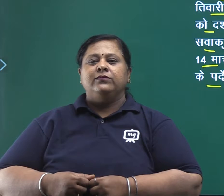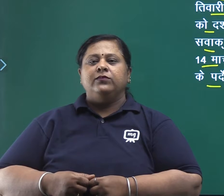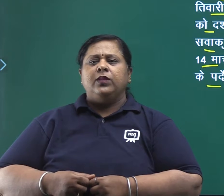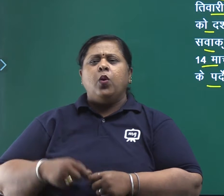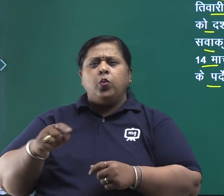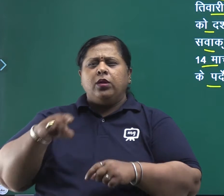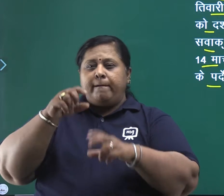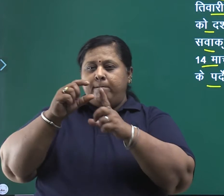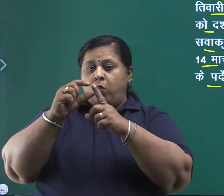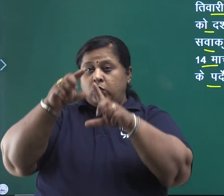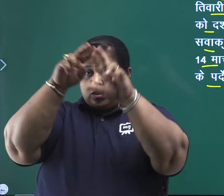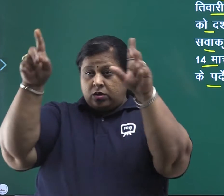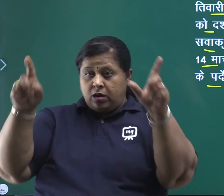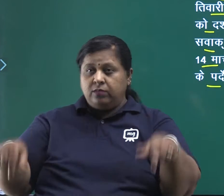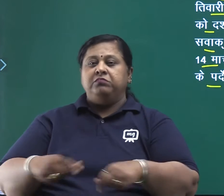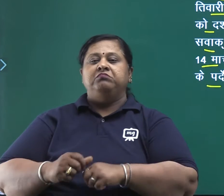उनके पोस्टर